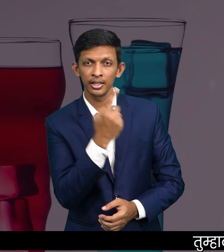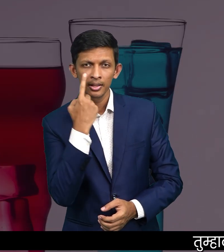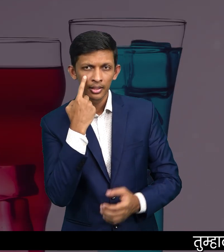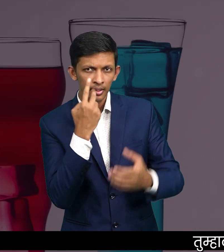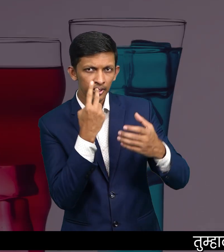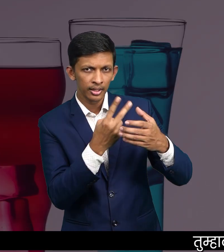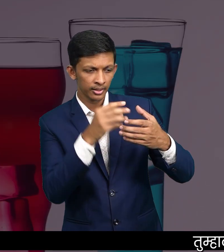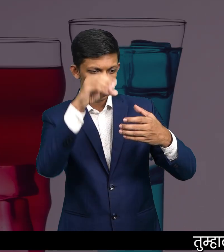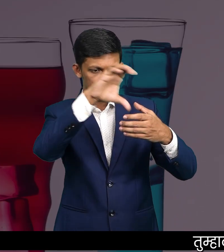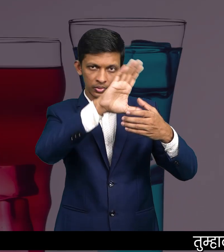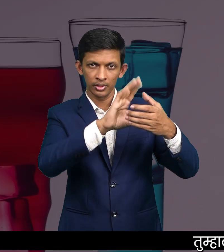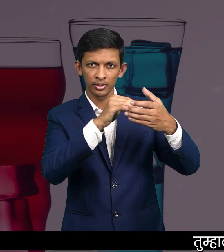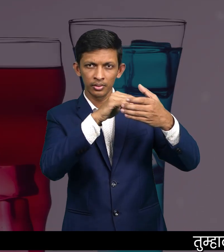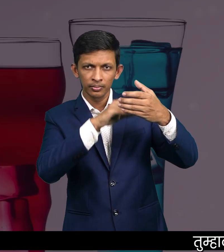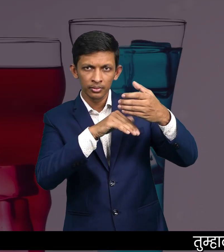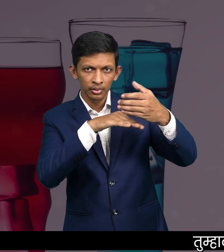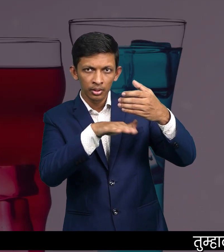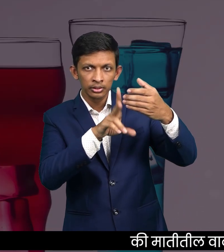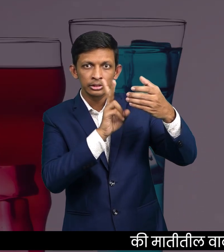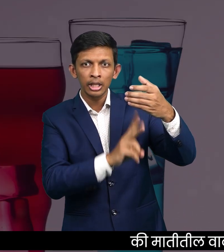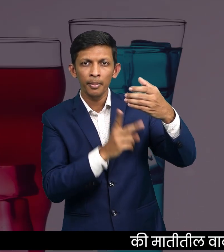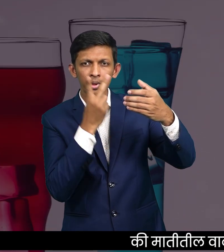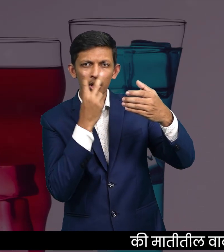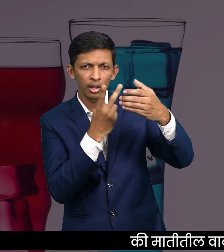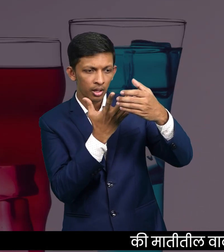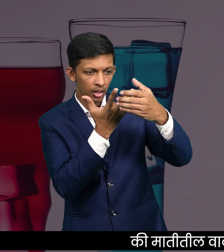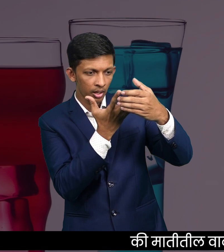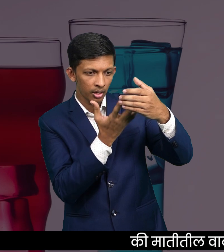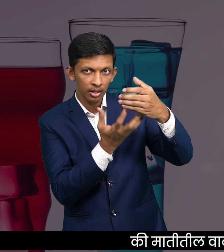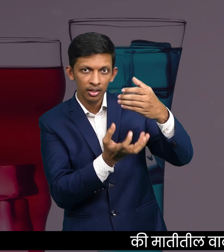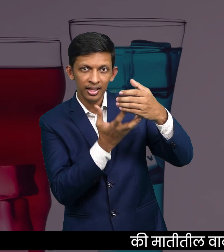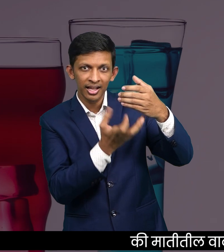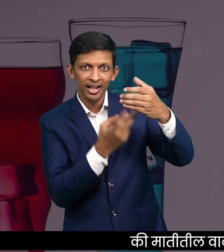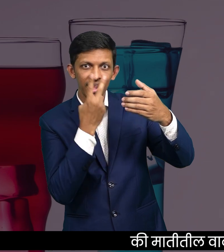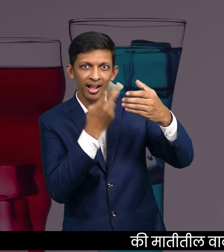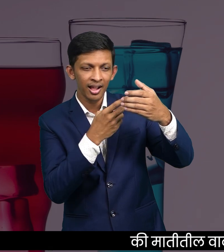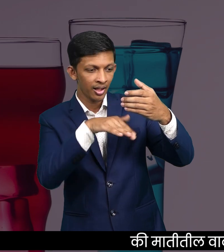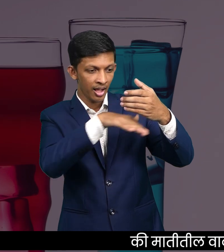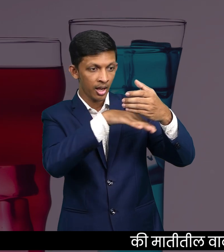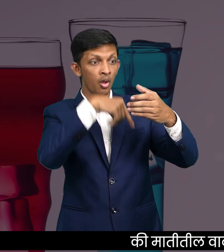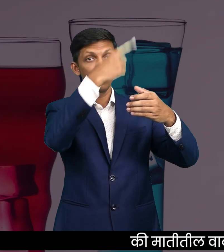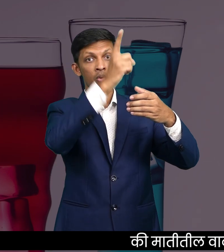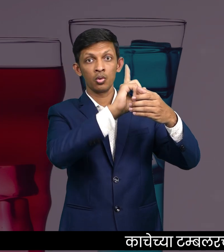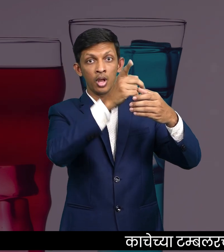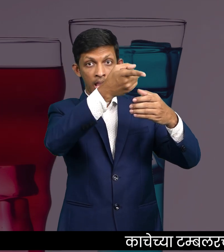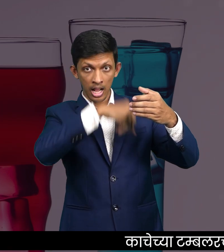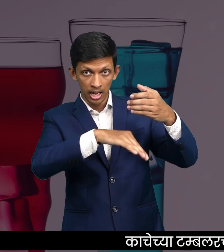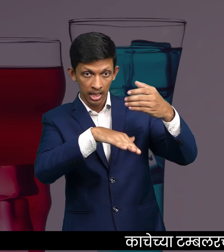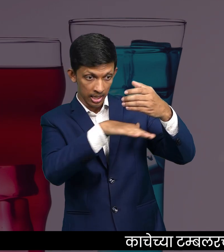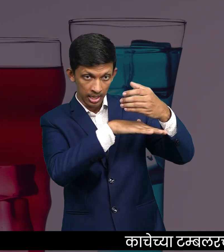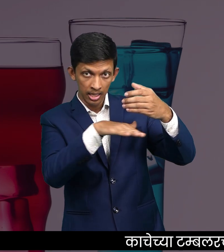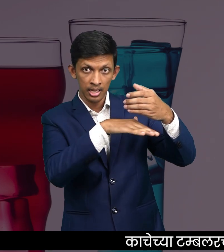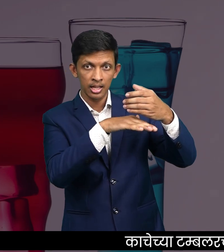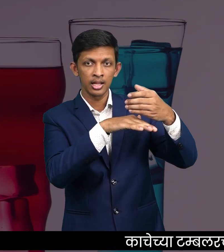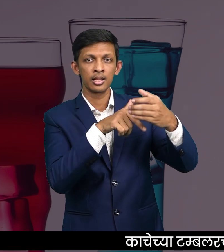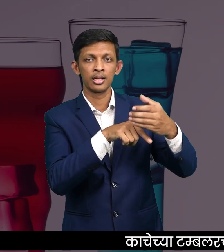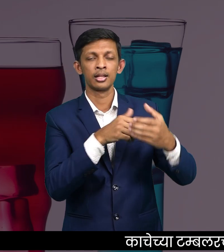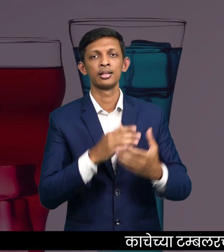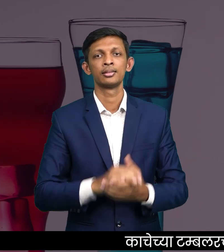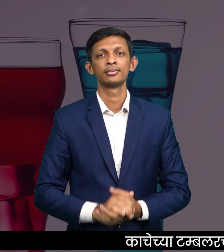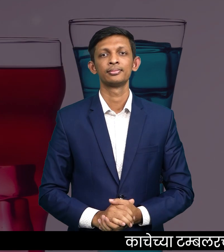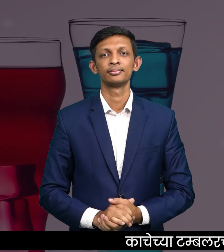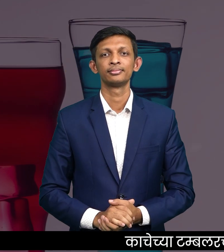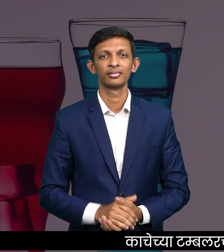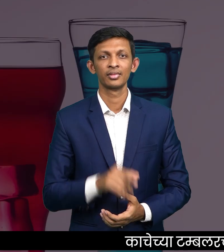तुम्हाला आढळेल की मातीतील वाळू आणि चिखलाचे कण काचेच्या टम्बलरवर तळाशी